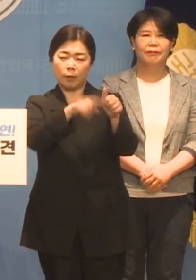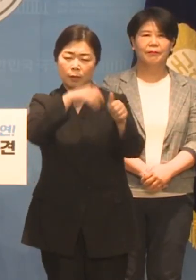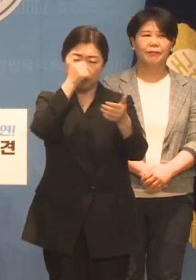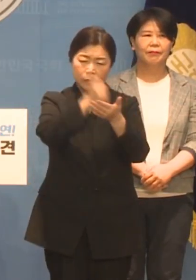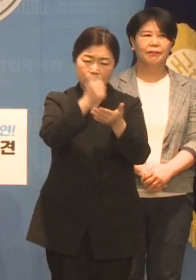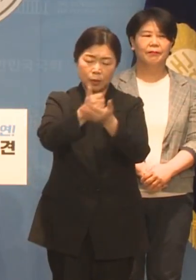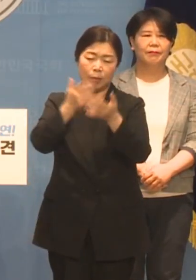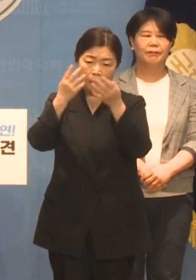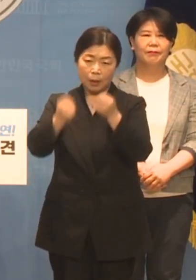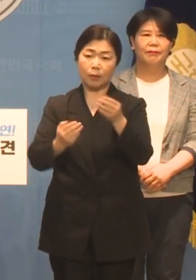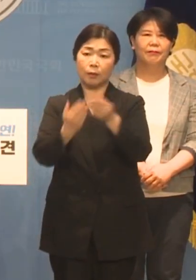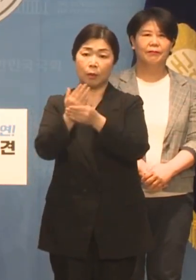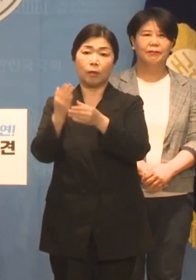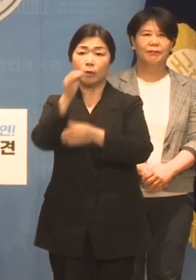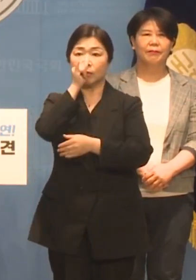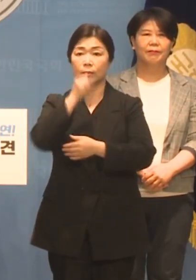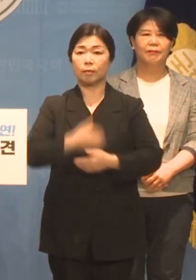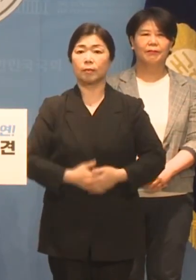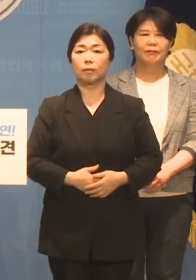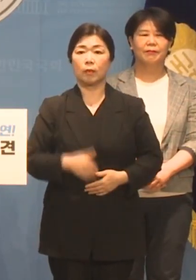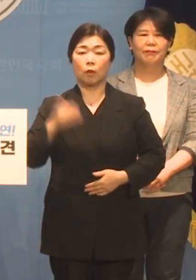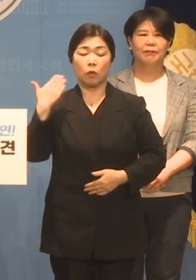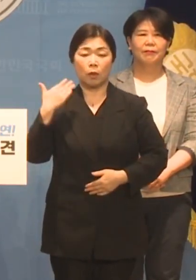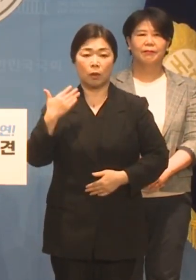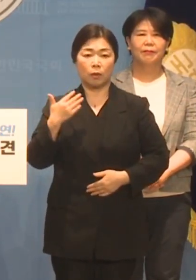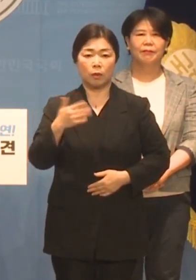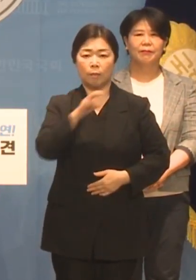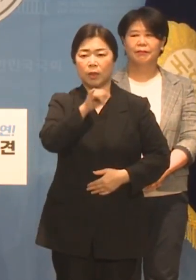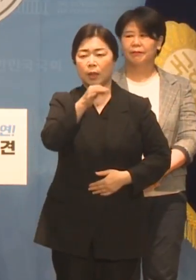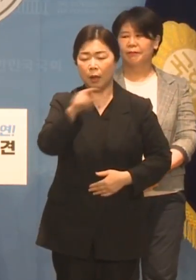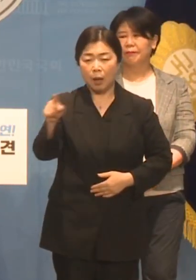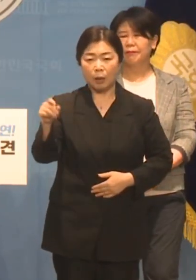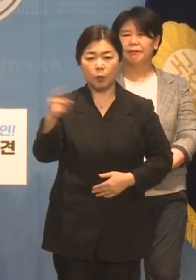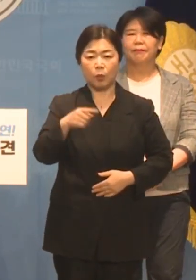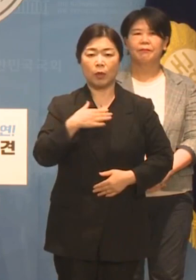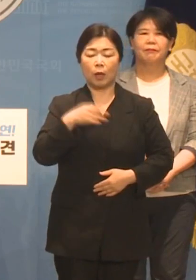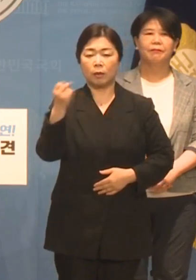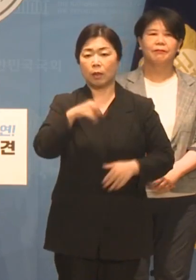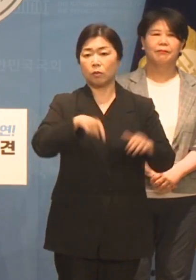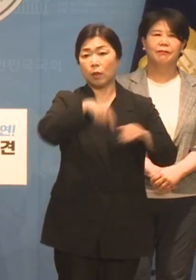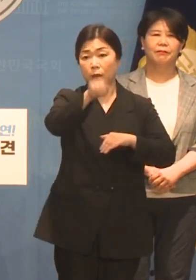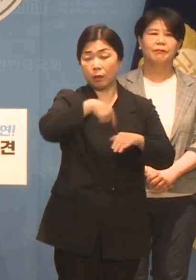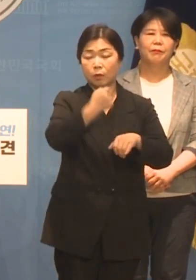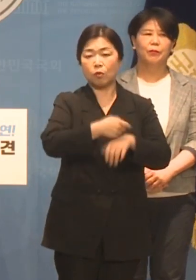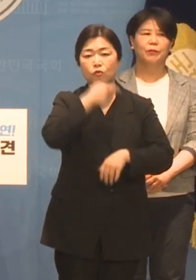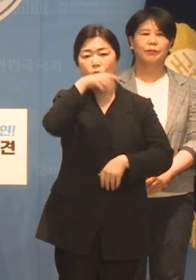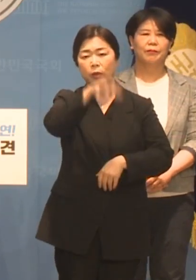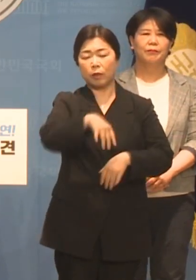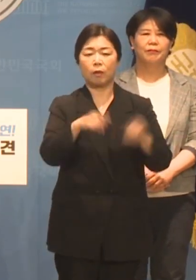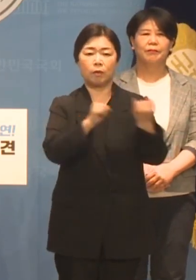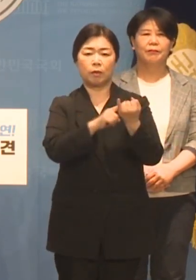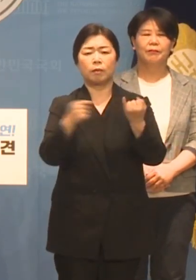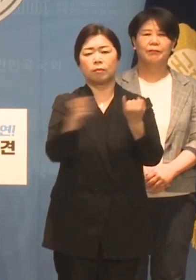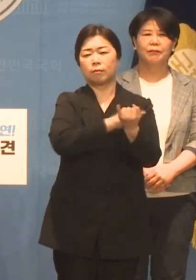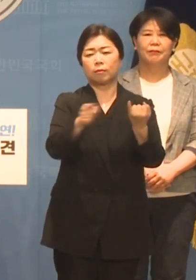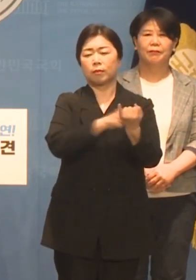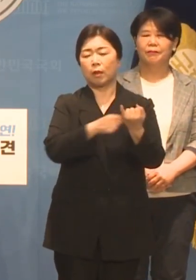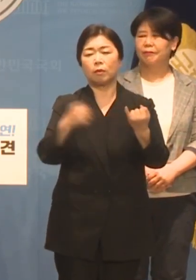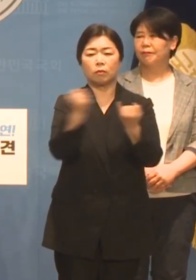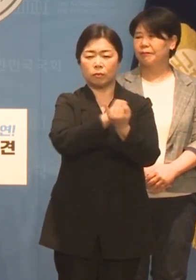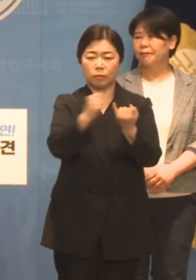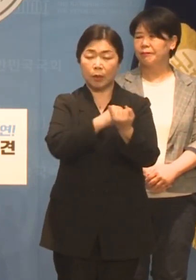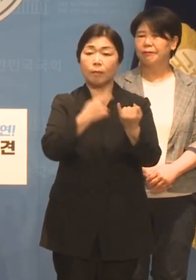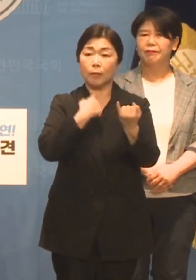범죄가 이어지고 있습니다. 최근은 미아역, 그리고 또 제가 자주 가는 수원역에서 여성이 칼부림을 당하고